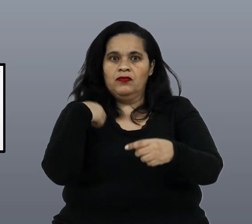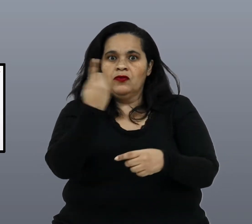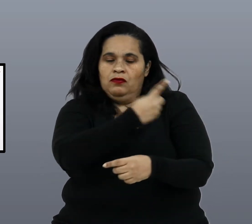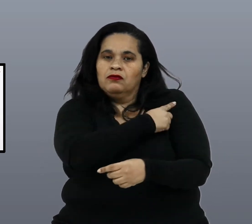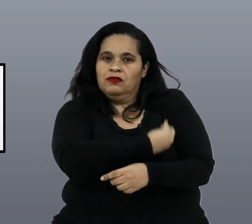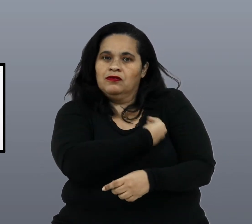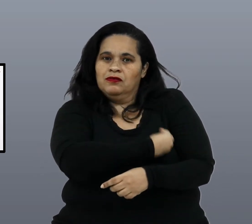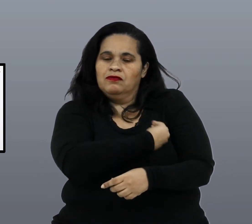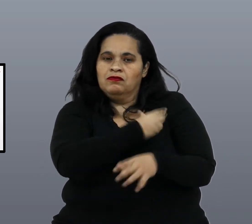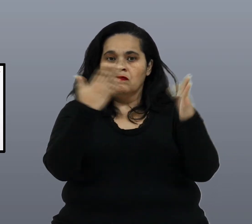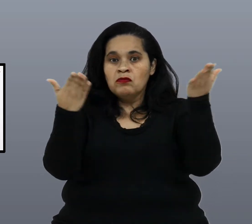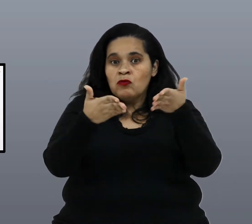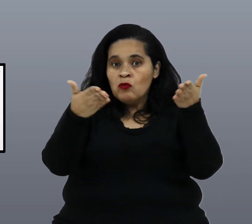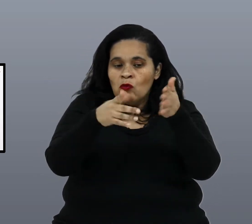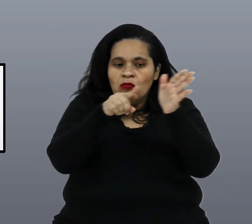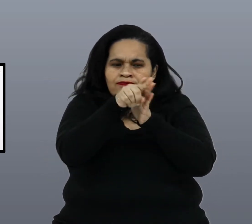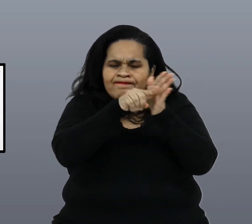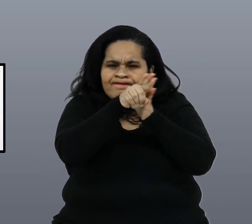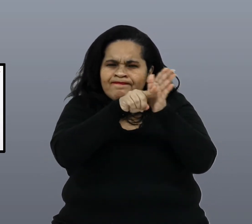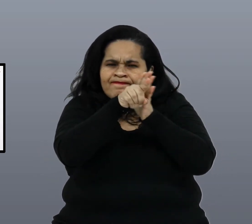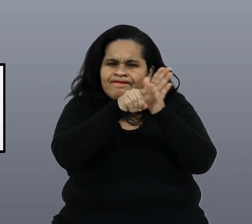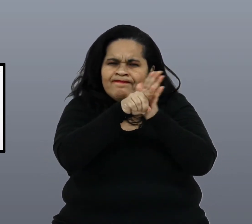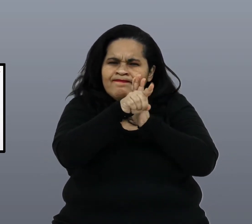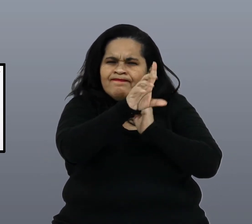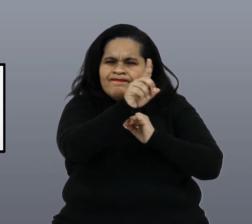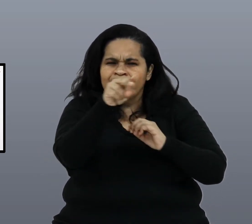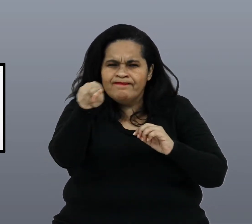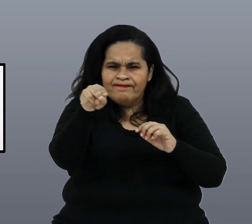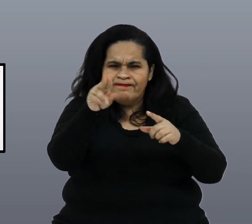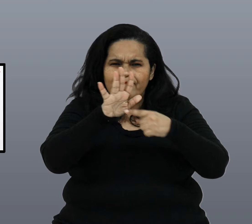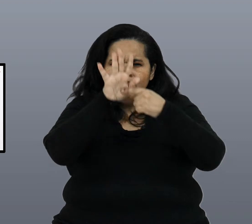estamos analisando o livro de Daniel, que tem uma dessas